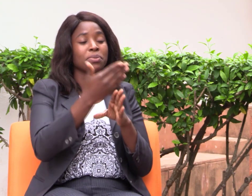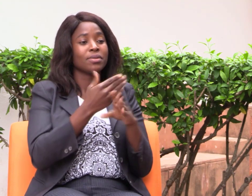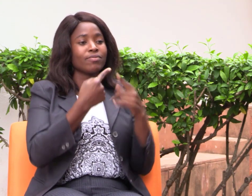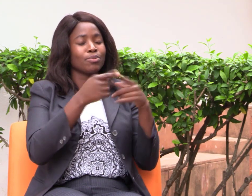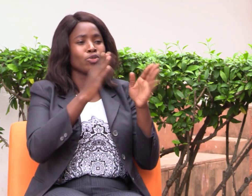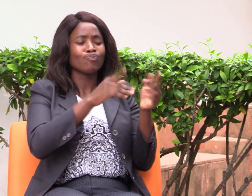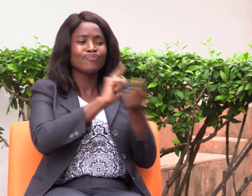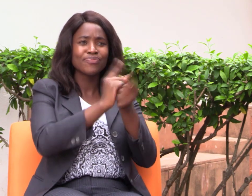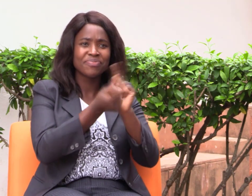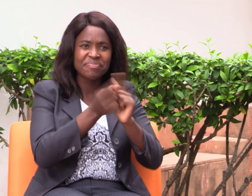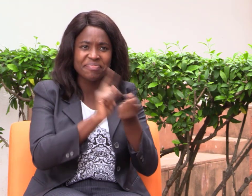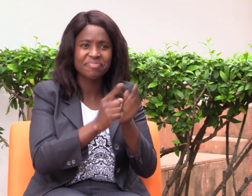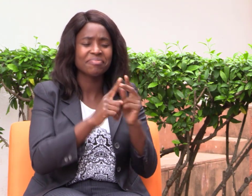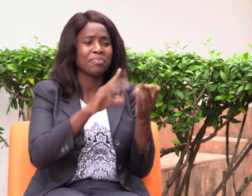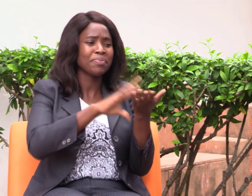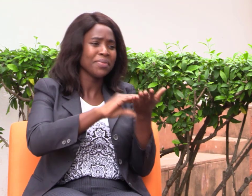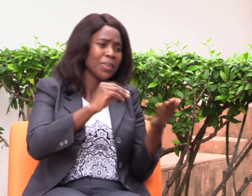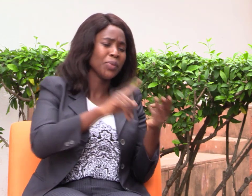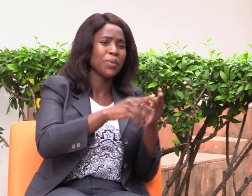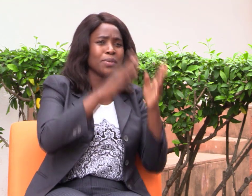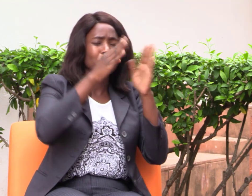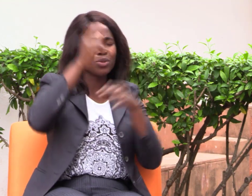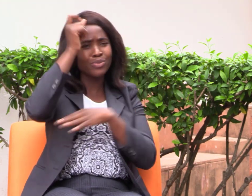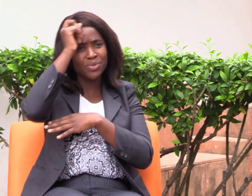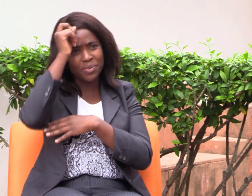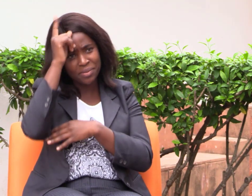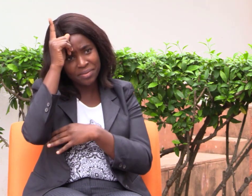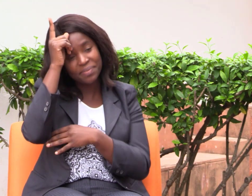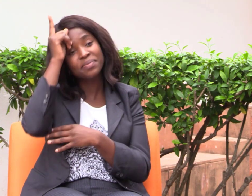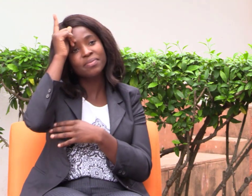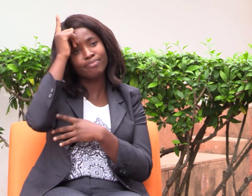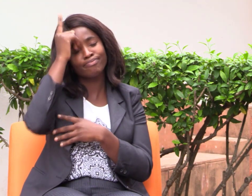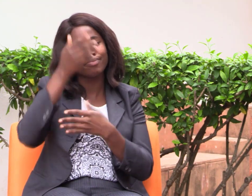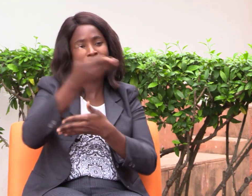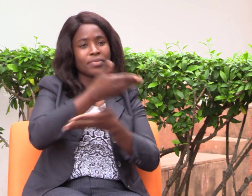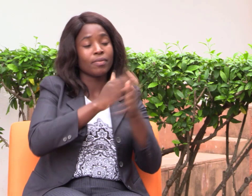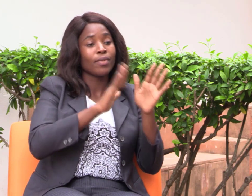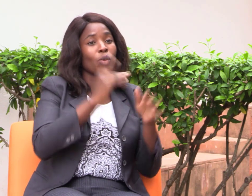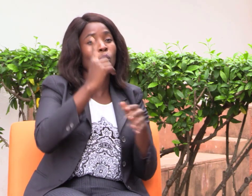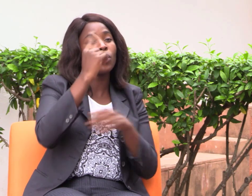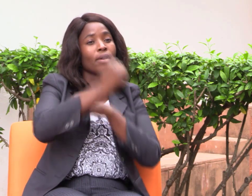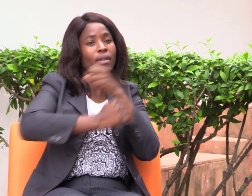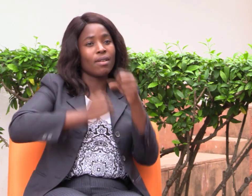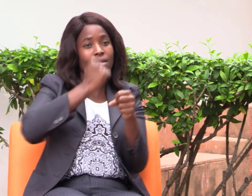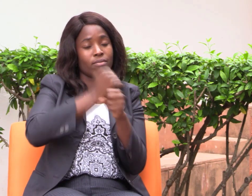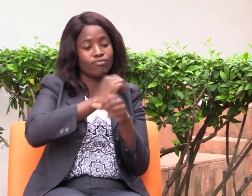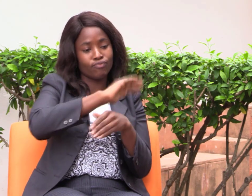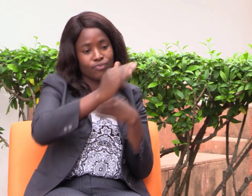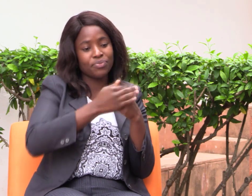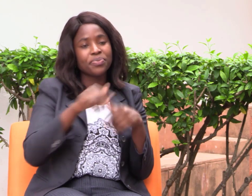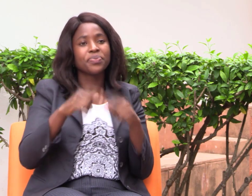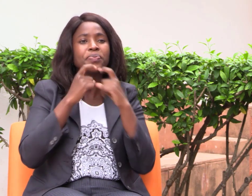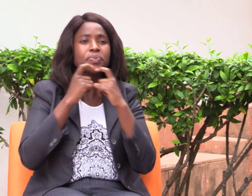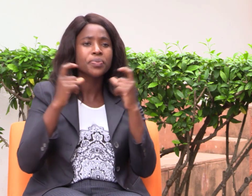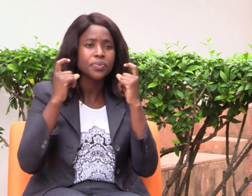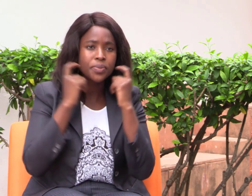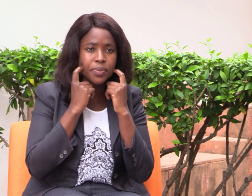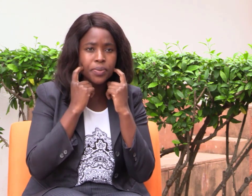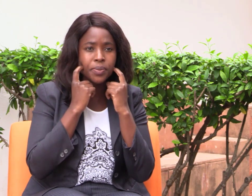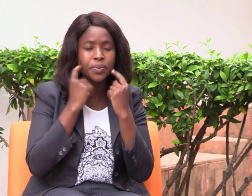bolsa, viajei até os Estados Unidos, onde conheci várias pessoas e diferentes culturas. Depois de 1 ano voltei